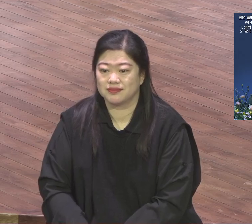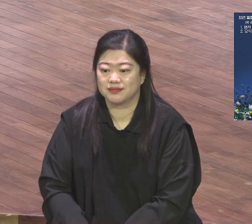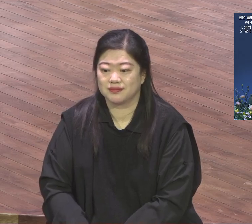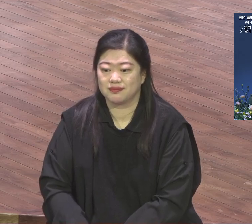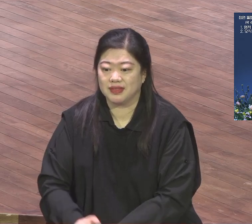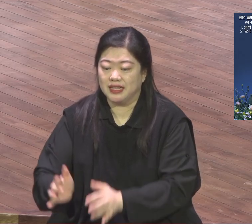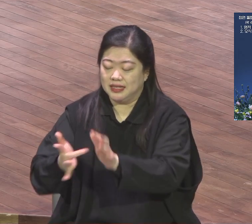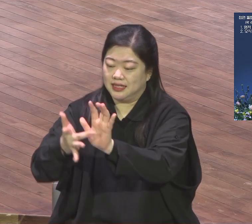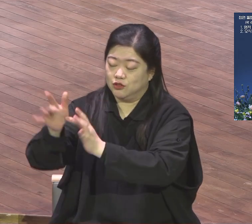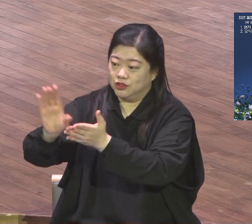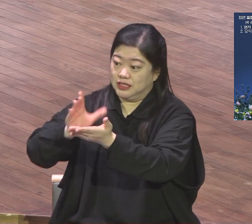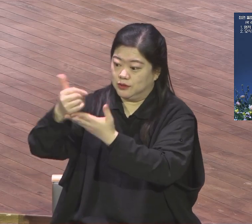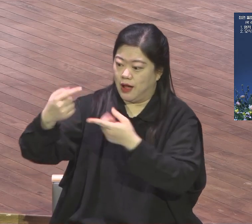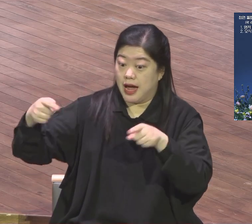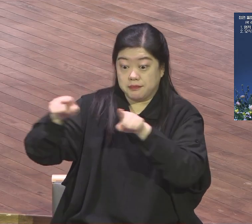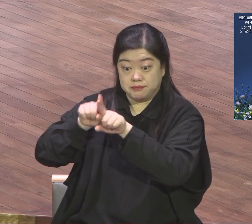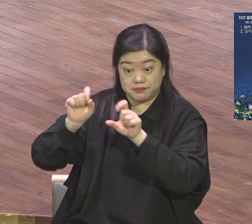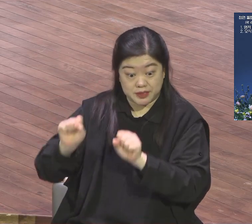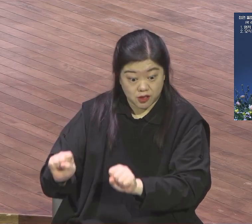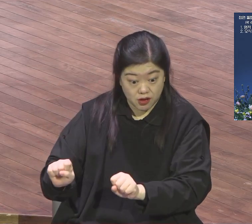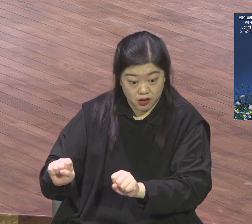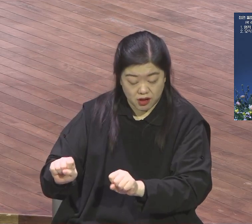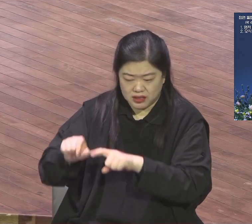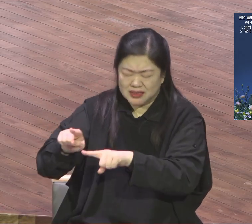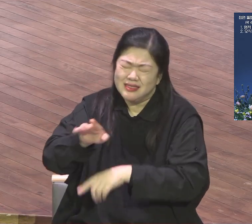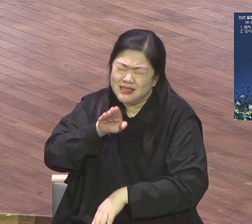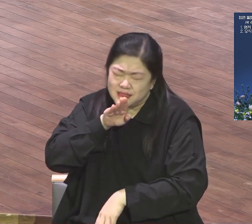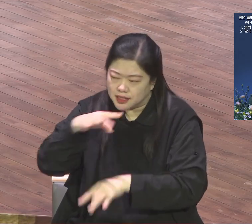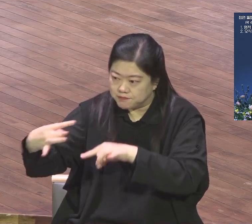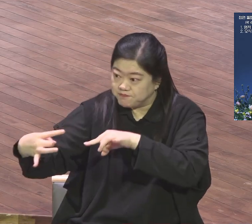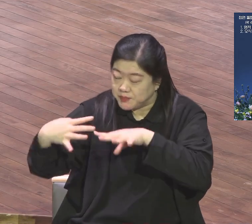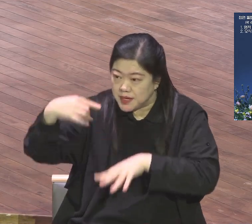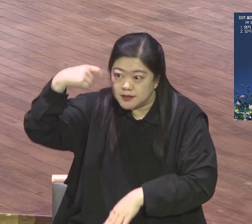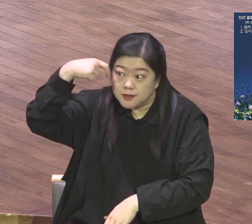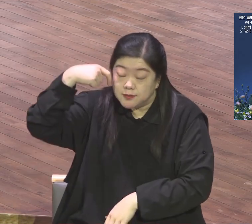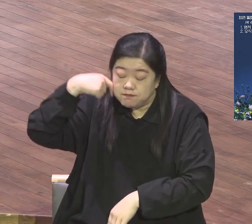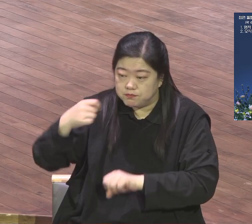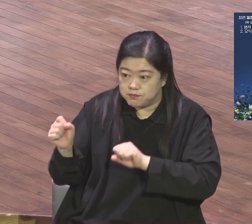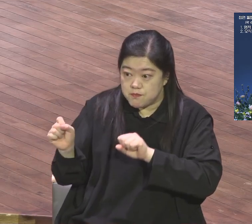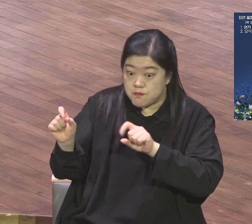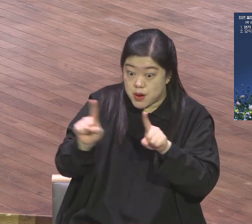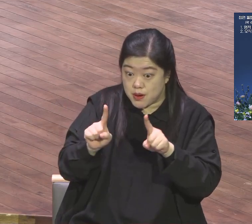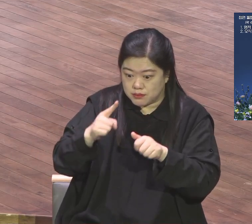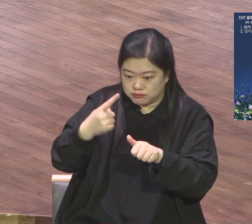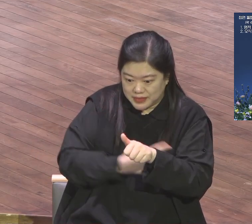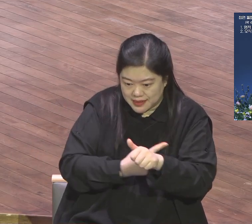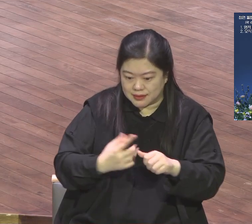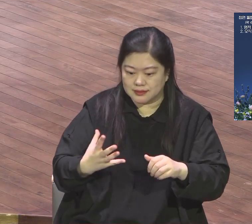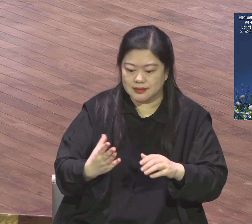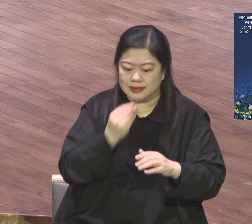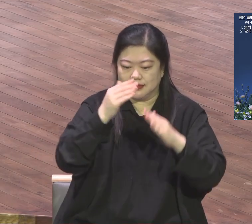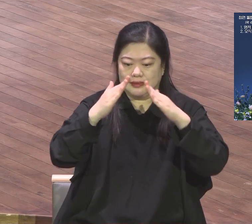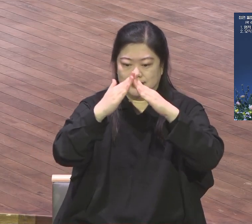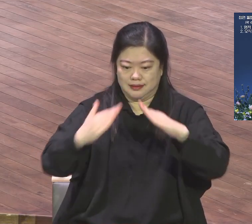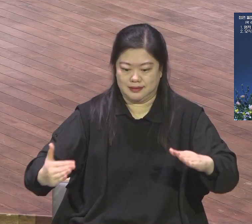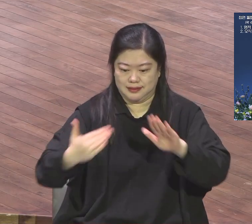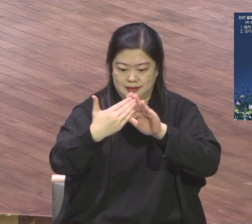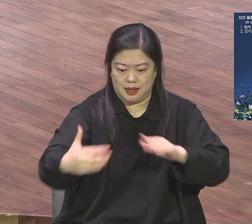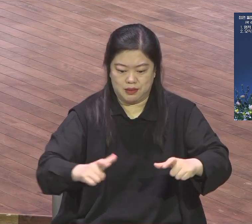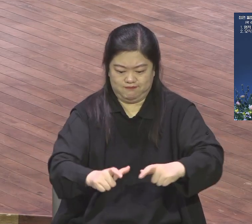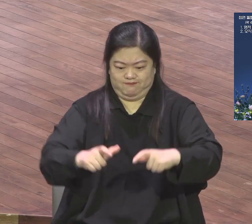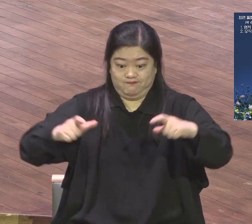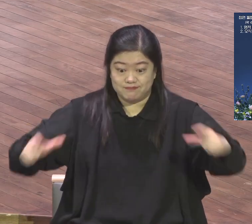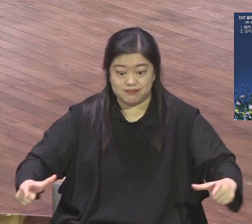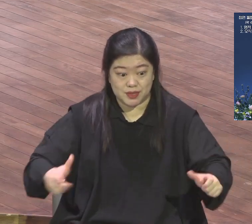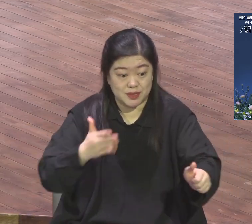그리스도와 함께하는 축복을 실제로 누리면서 영유권의 삶의 장막들을 넓혀가면 가는 그런 절대 믿음의 사람들